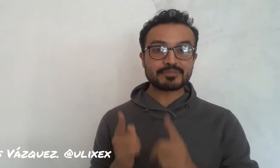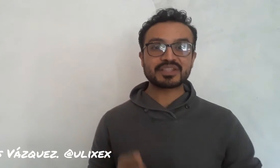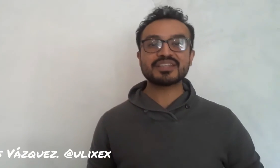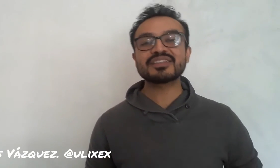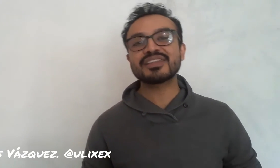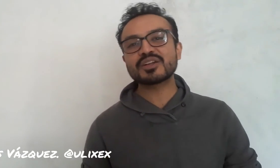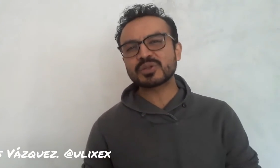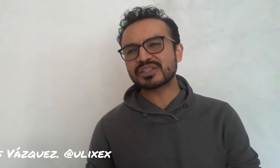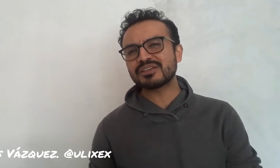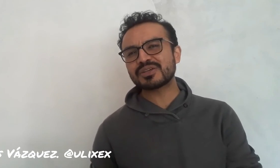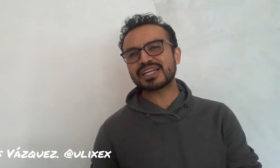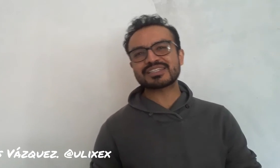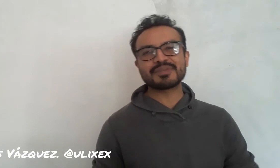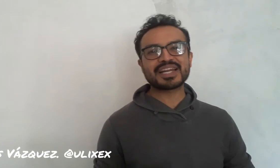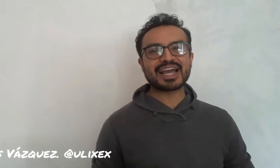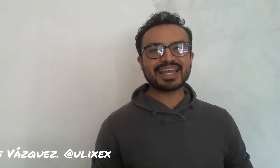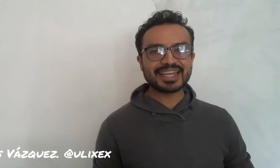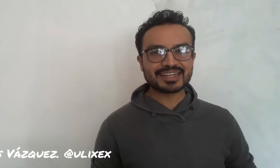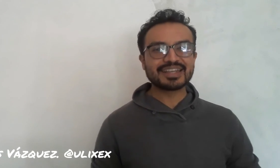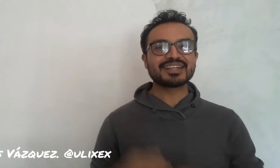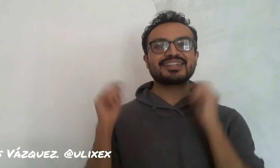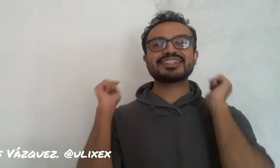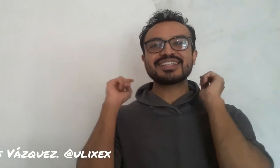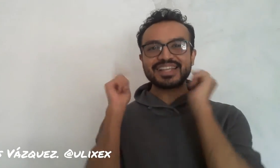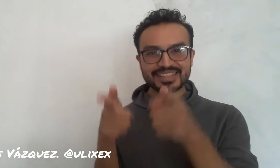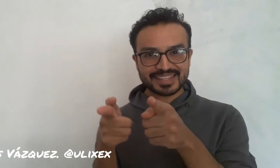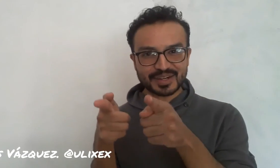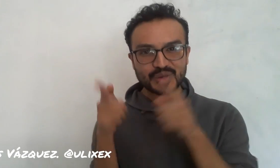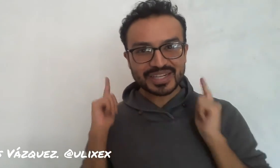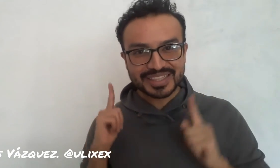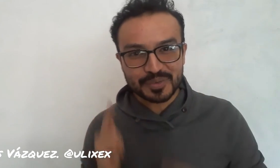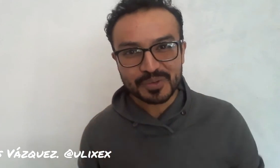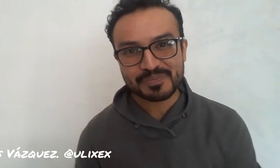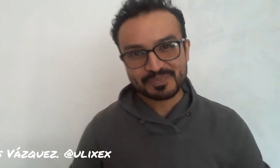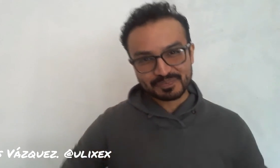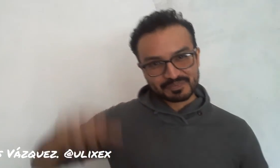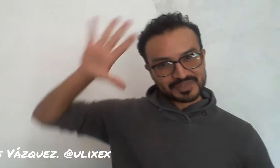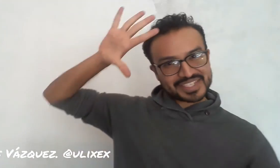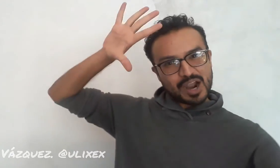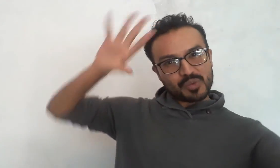pendiente del contenido de la semana en Resiliente Colectivo. ¡Chao!